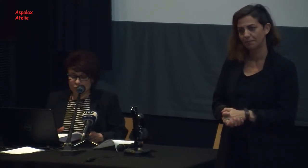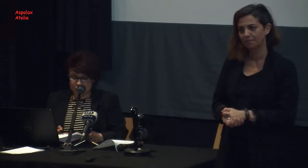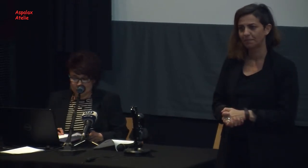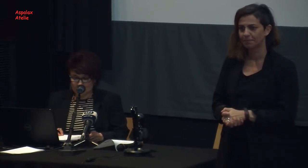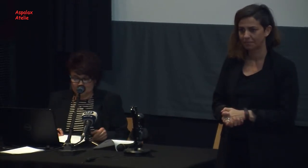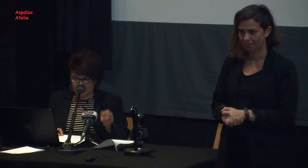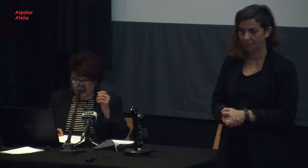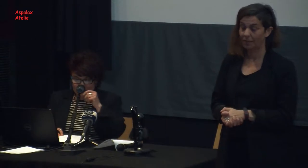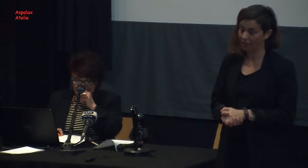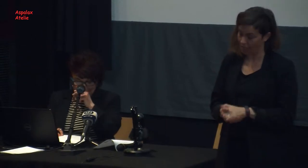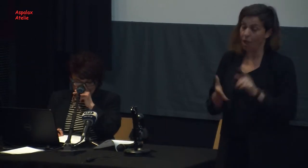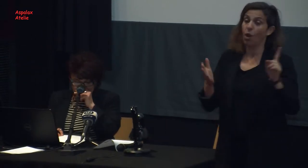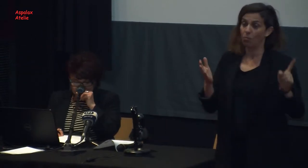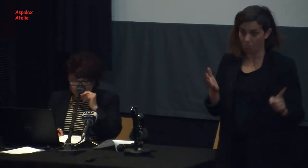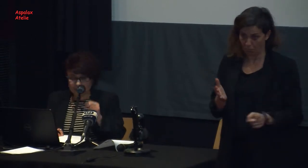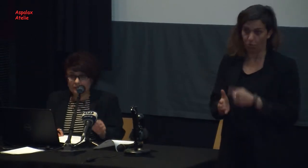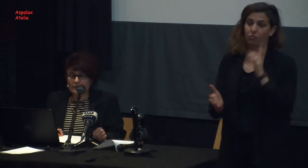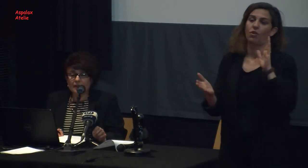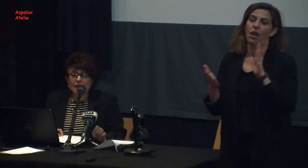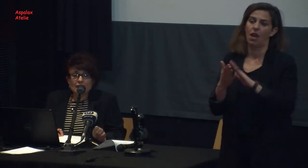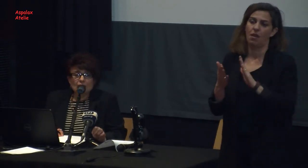με τον κόσμο της ψυχιατρικής,